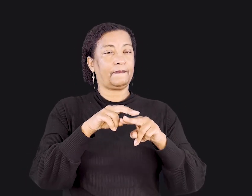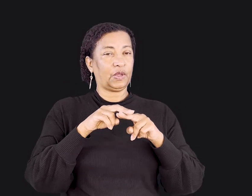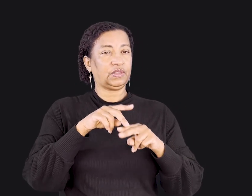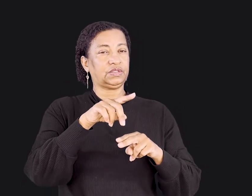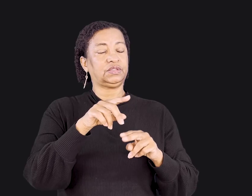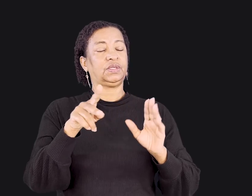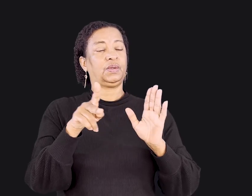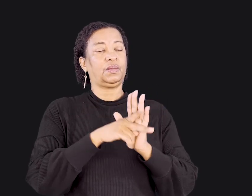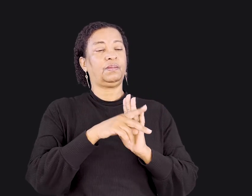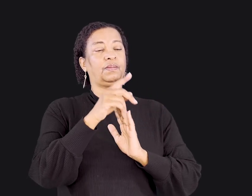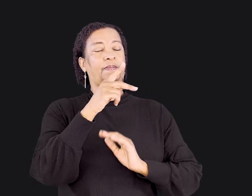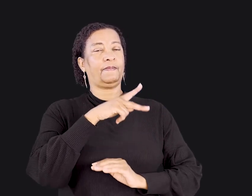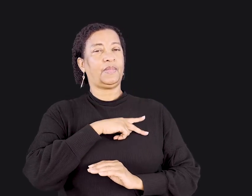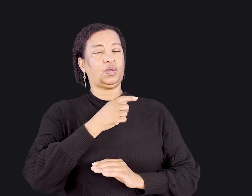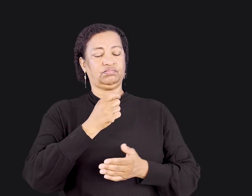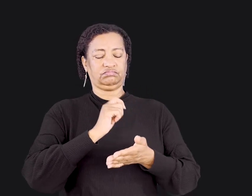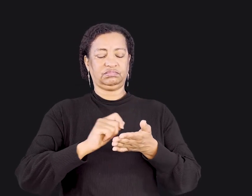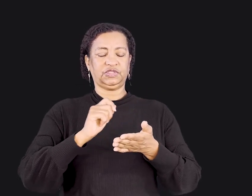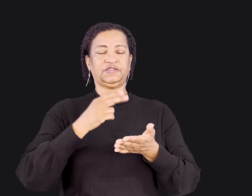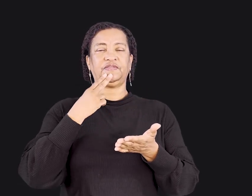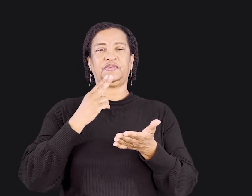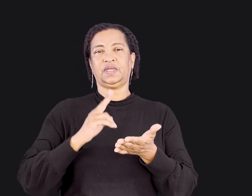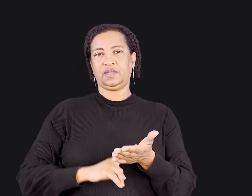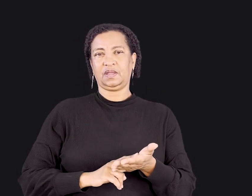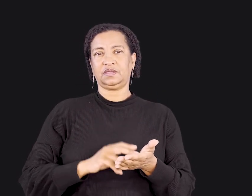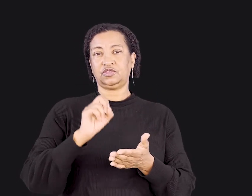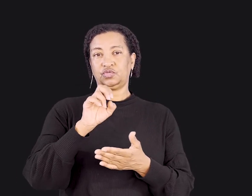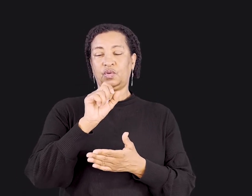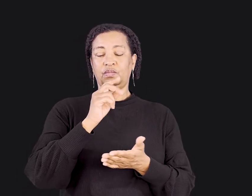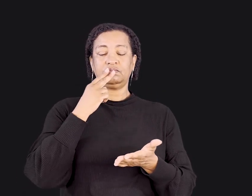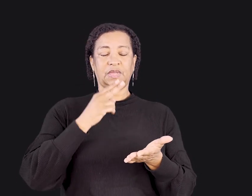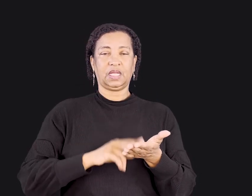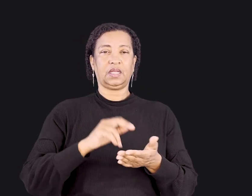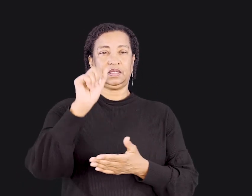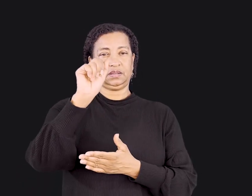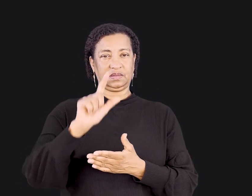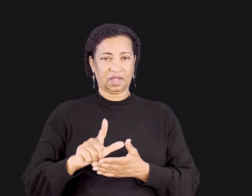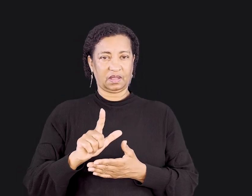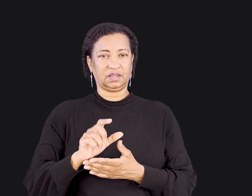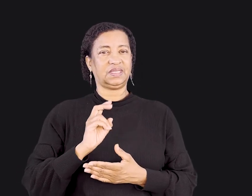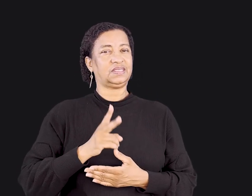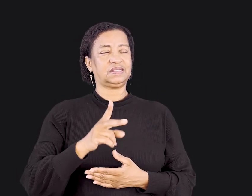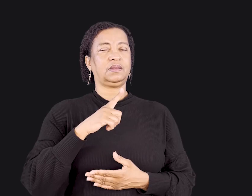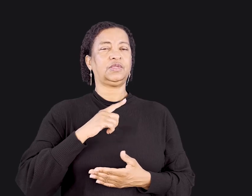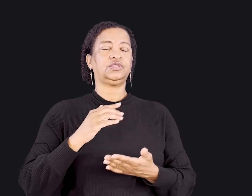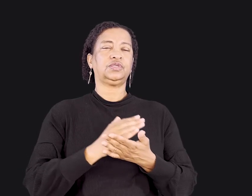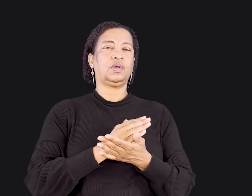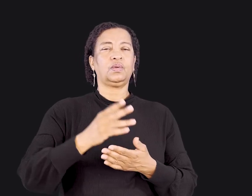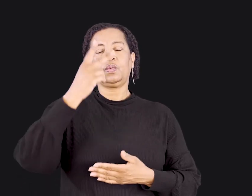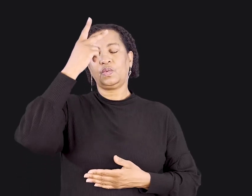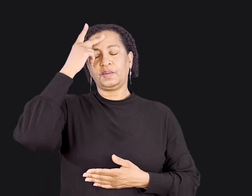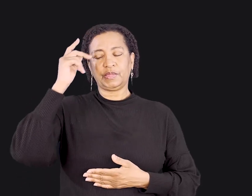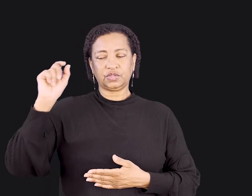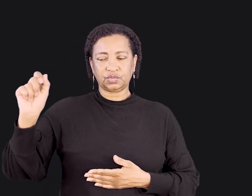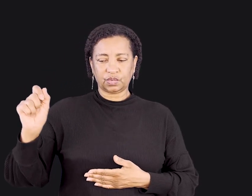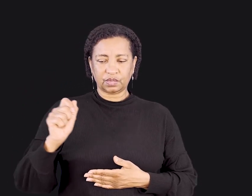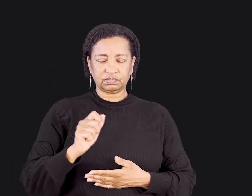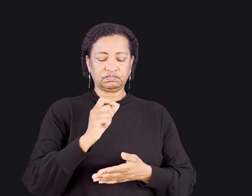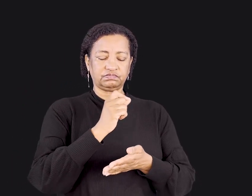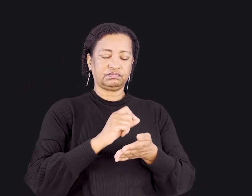o próprio Paulo quem escrevia as cartas, com exceção à carta aos Gálatas. Ele sempre tinha alguém, um escrivão que escrevia as